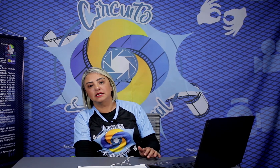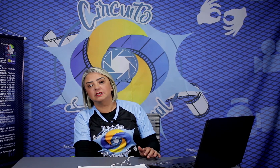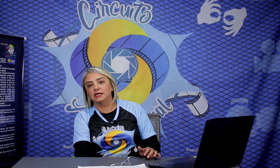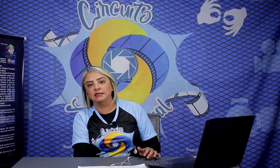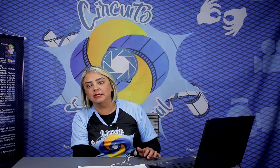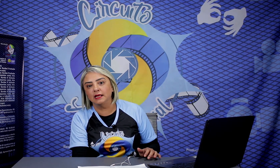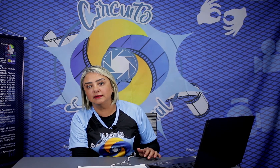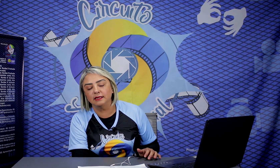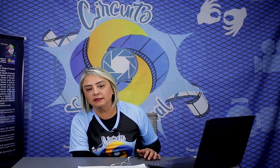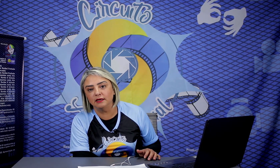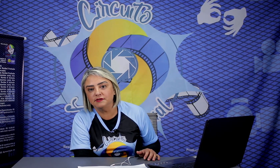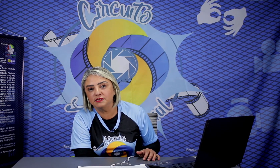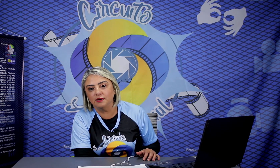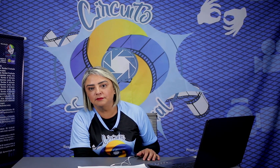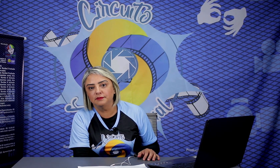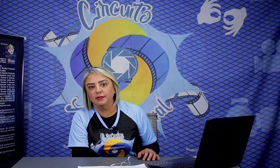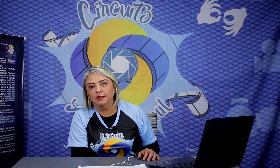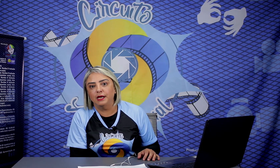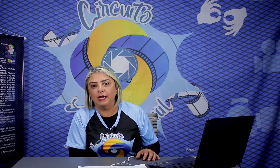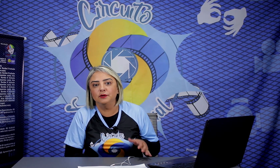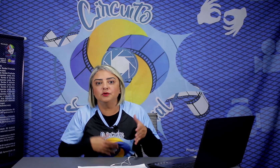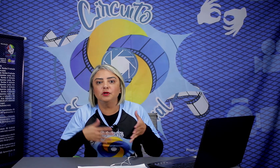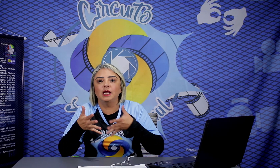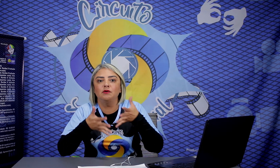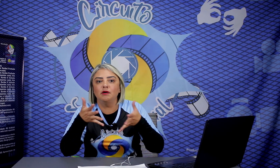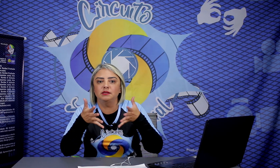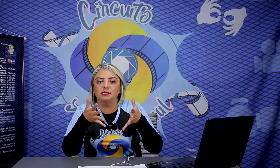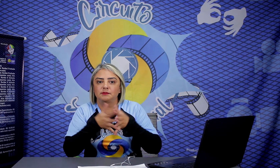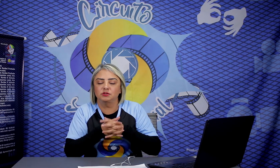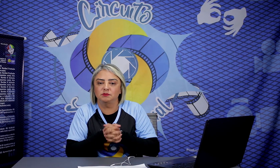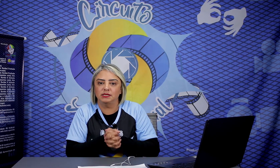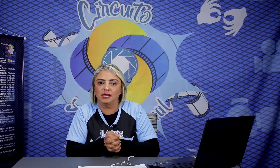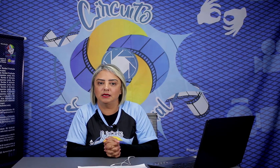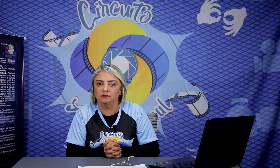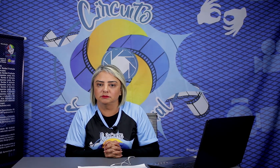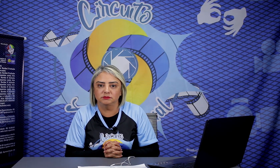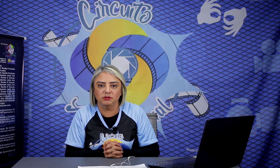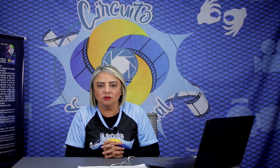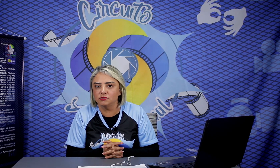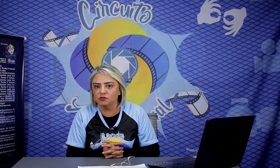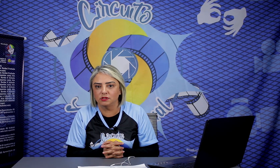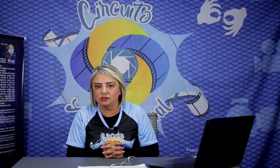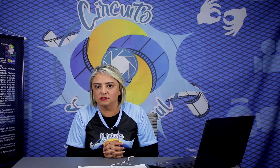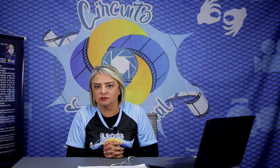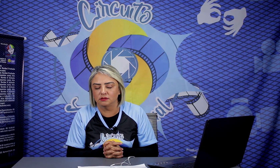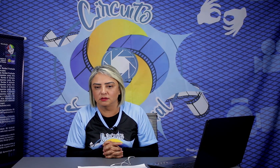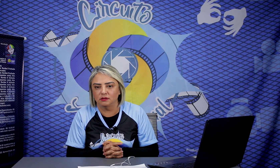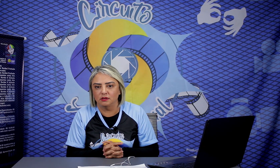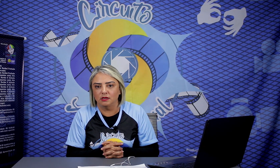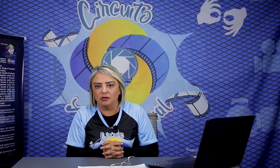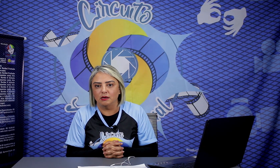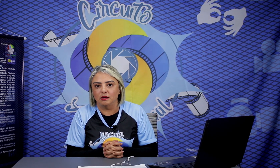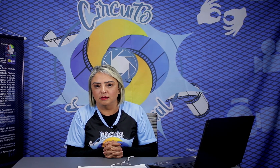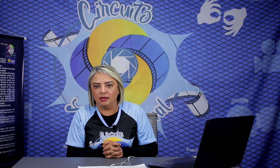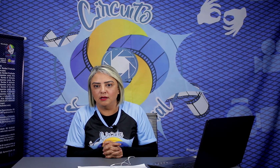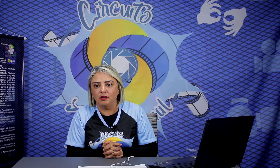lá tá na televisão. Aí eu tô lá igual a intérprete do Mandela. Não tem condições. Né?